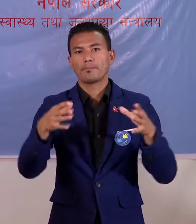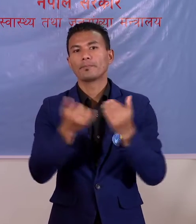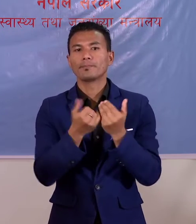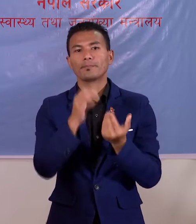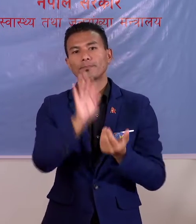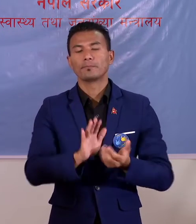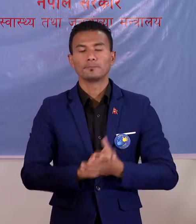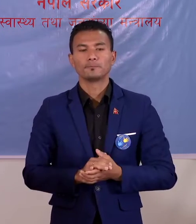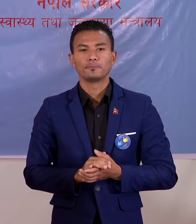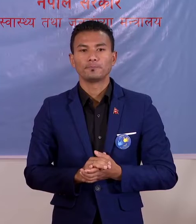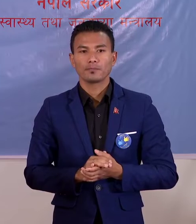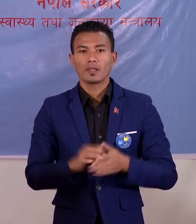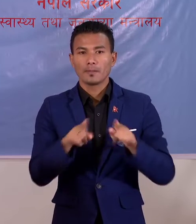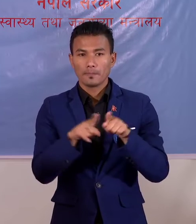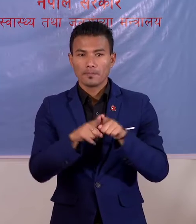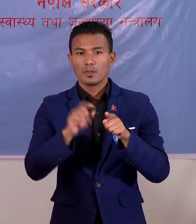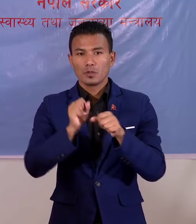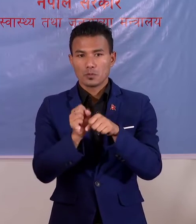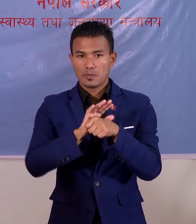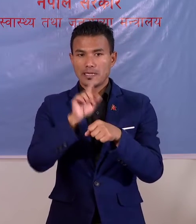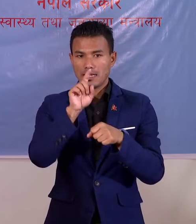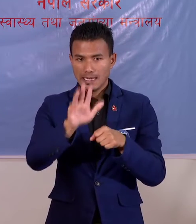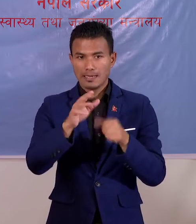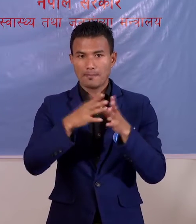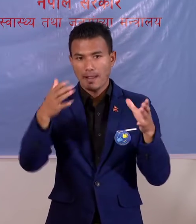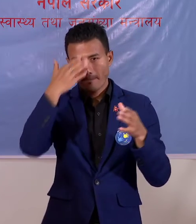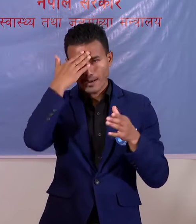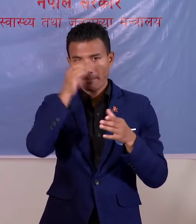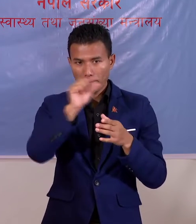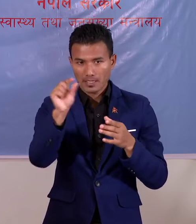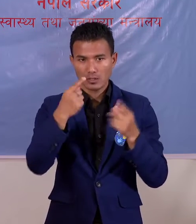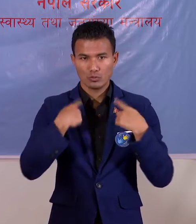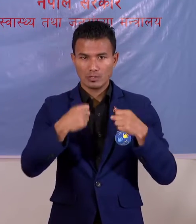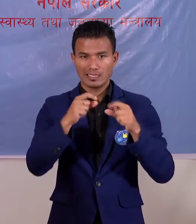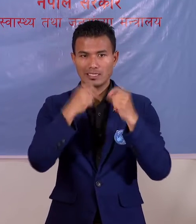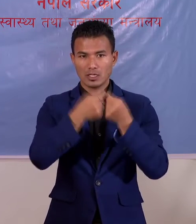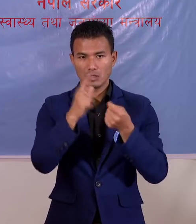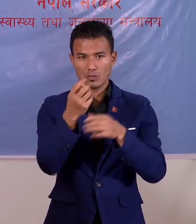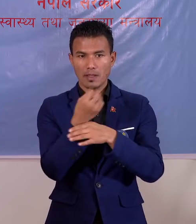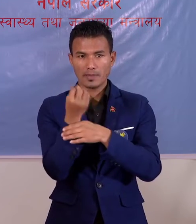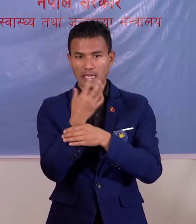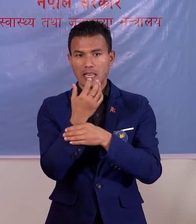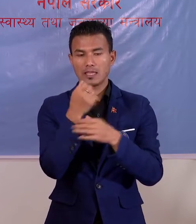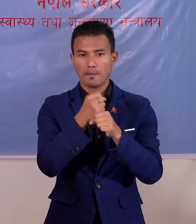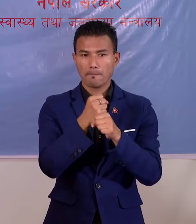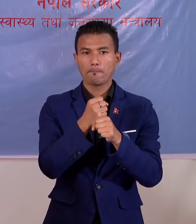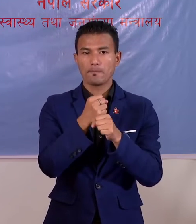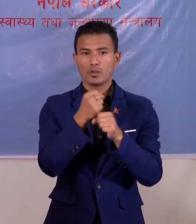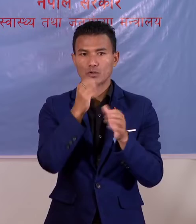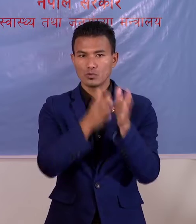सक्छौँ। त्यसैगरी कोभिड 19 को महामारीको सन्दर्भमा स्वास्थ्य क्षेत्रको आपतकालीन प्रतिकार्य